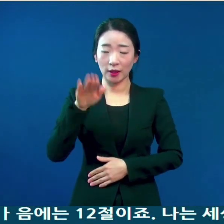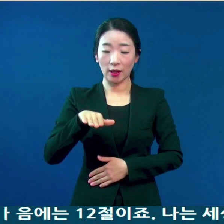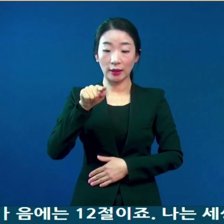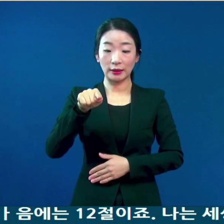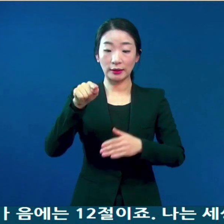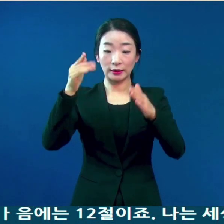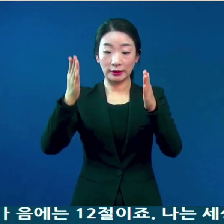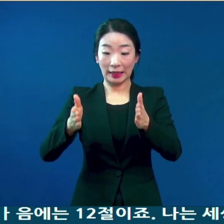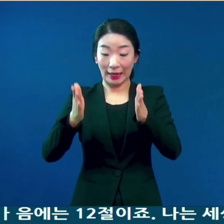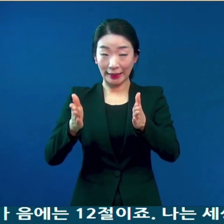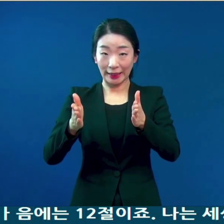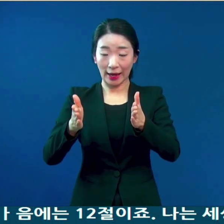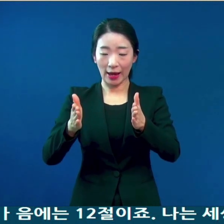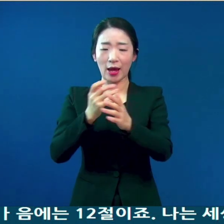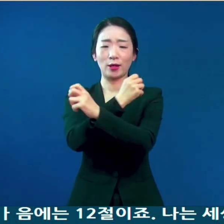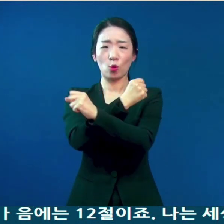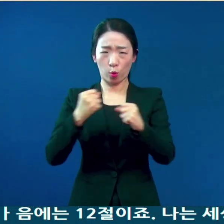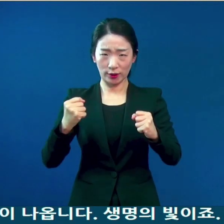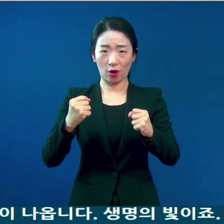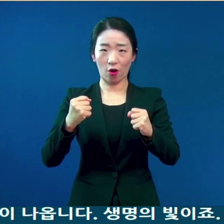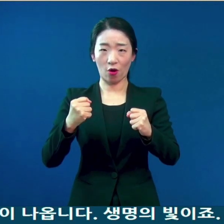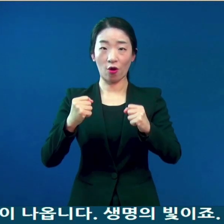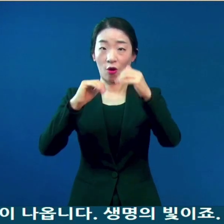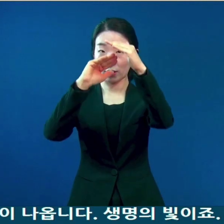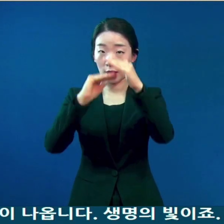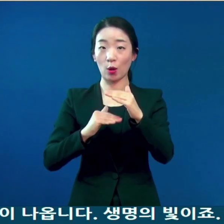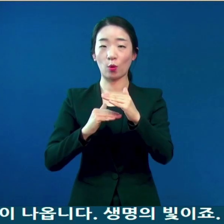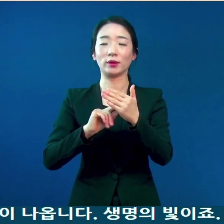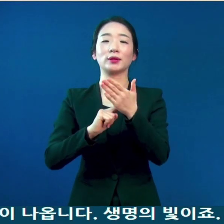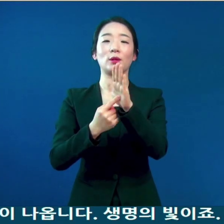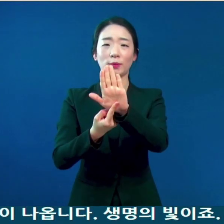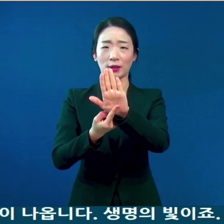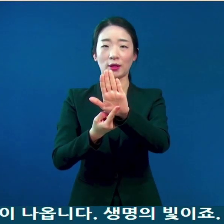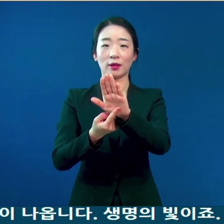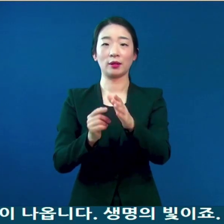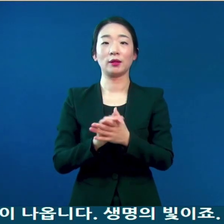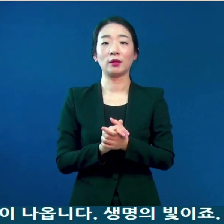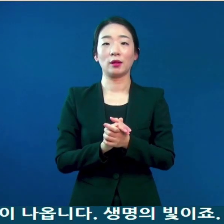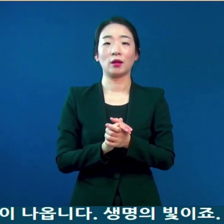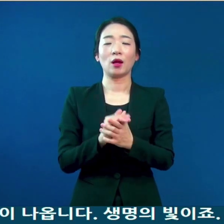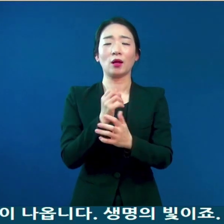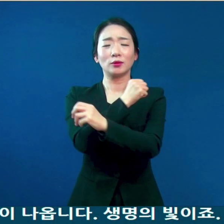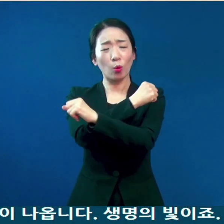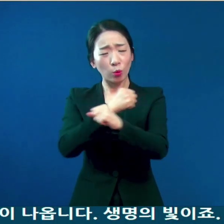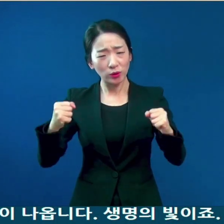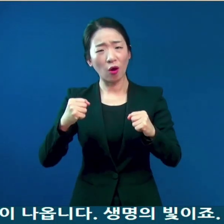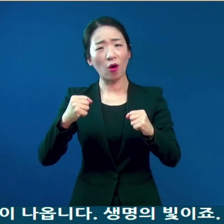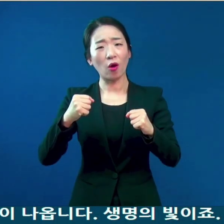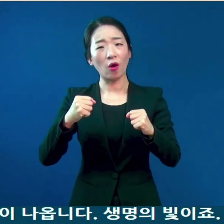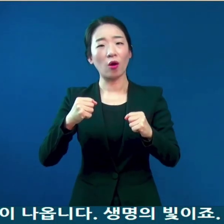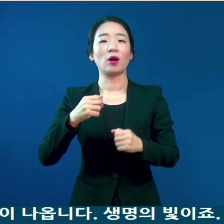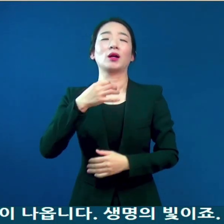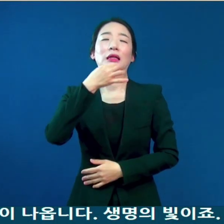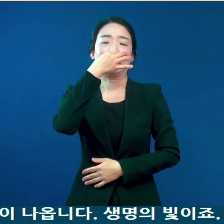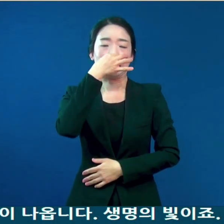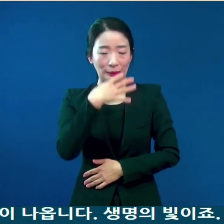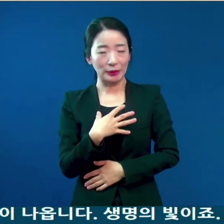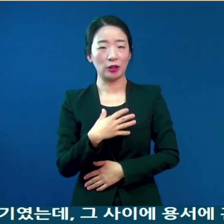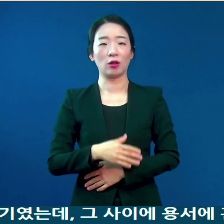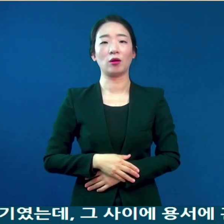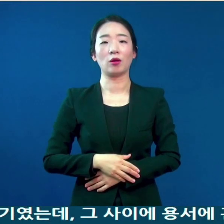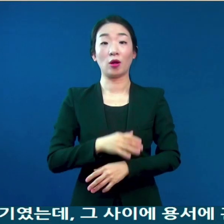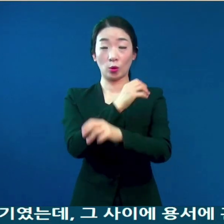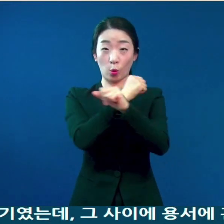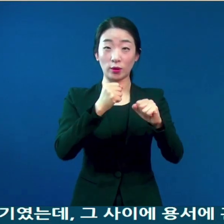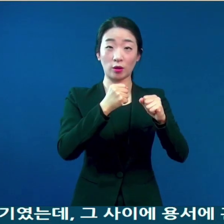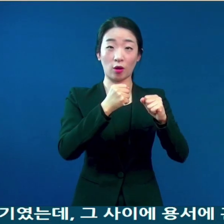들어가 있습니다. 우리는 여기서 지혜를 하나 배울 수 있습니다. 용서하는 게 참 힘듭니다. 용서 받는 것도